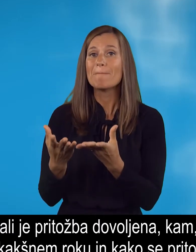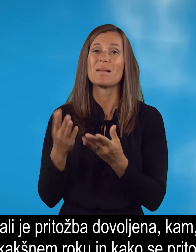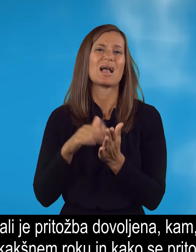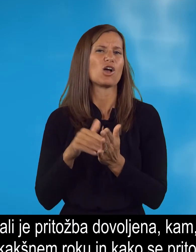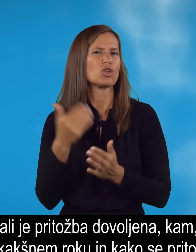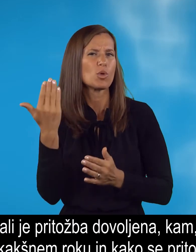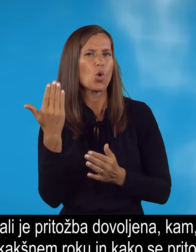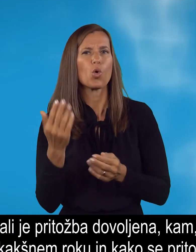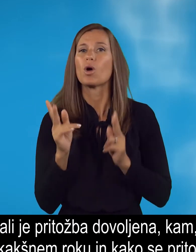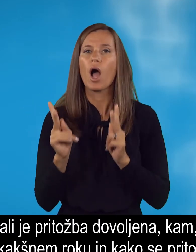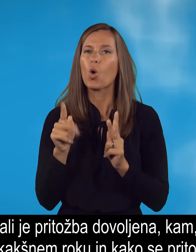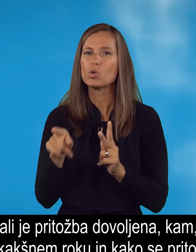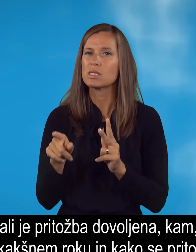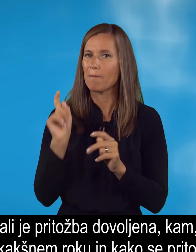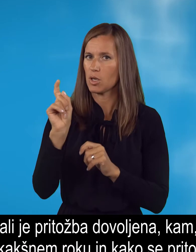kako se pritoži.